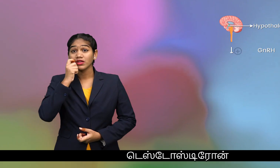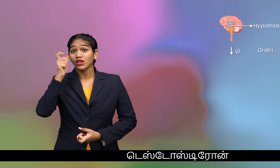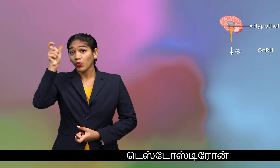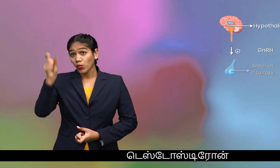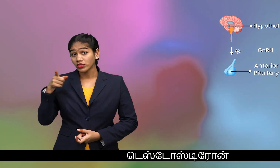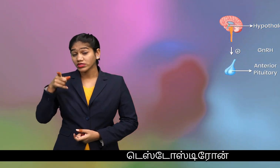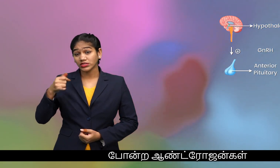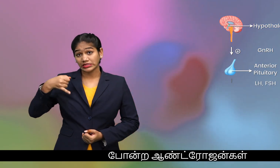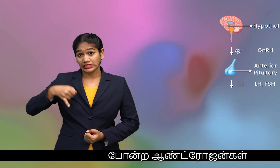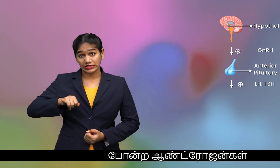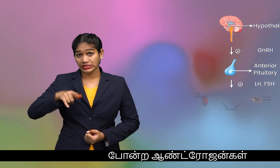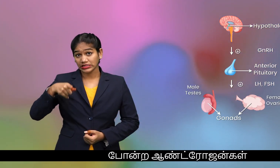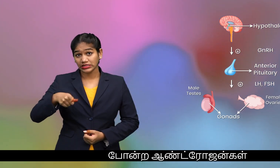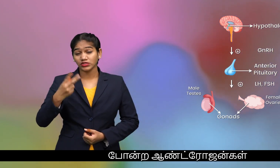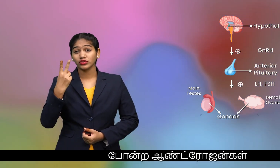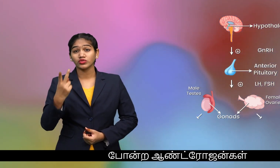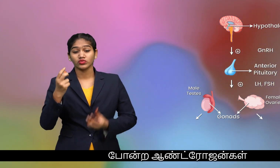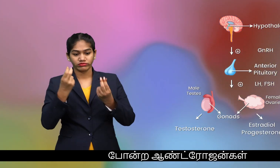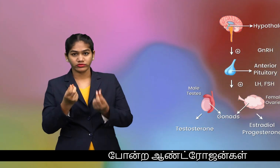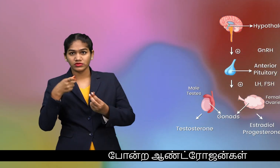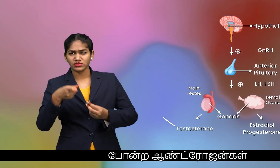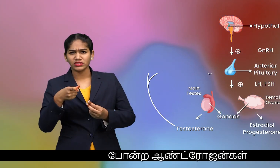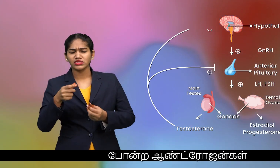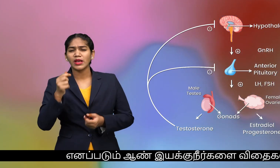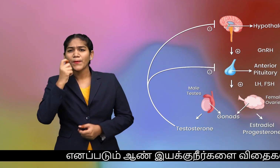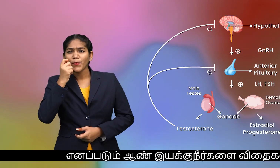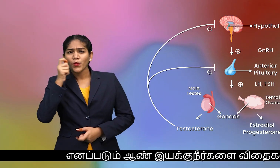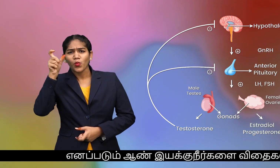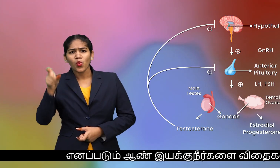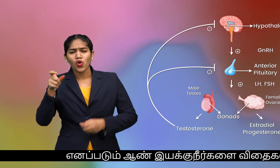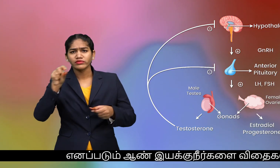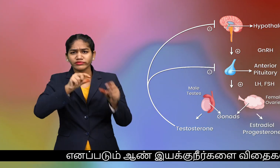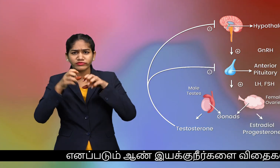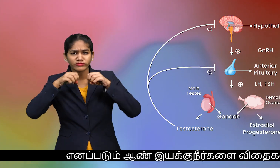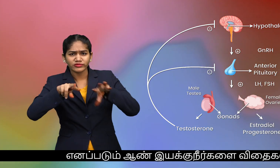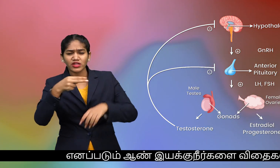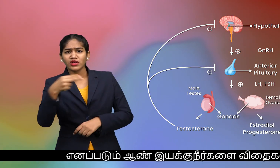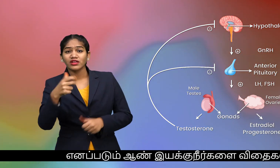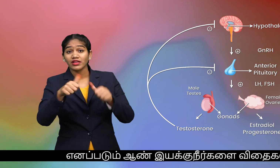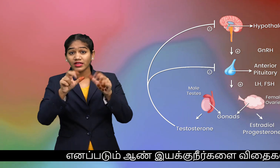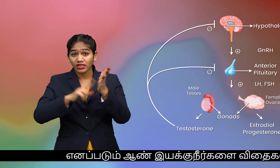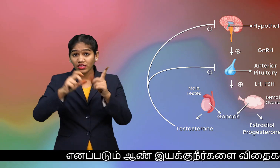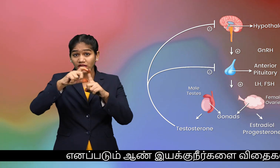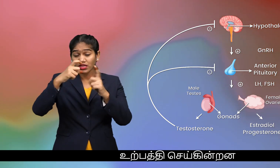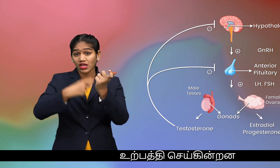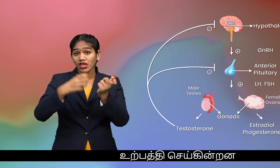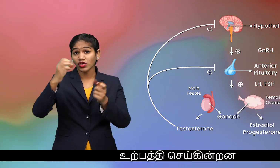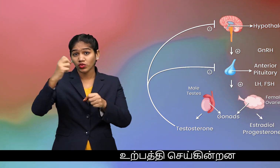டெஸ்டோஸ்டிரோன் போன்ற ஆண்ட்ரோஜன்கள் எனப்படும் ஆண் இயக்குநீர்களை விதைகள் உற்பத்தி